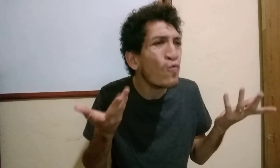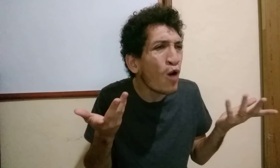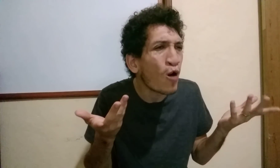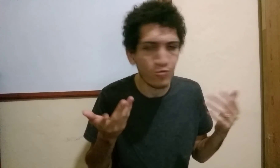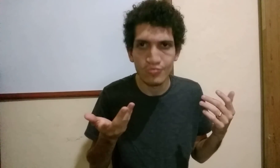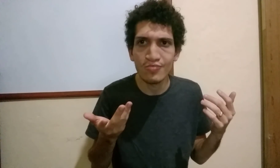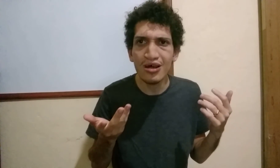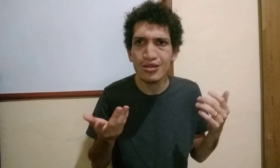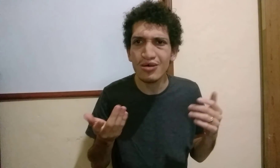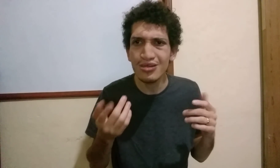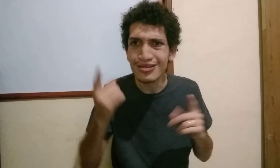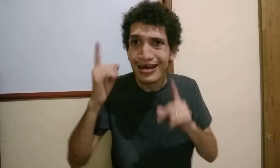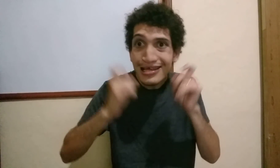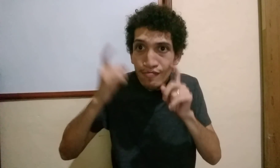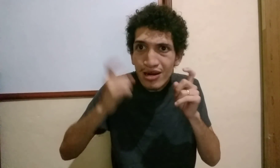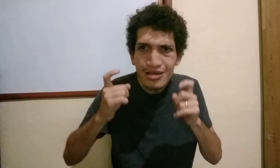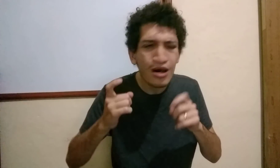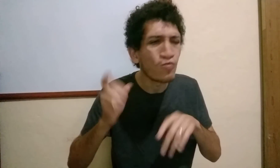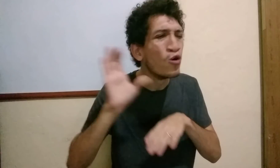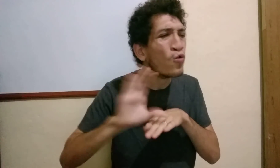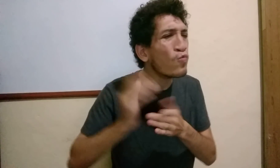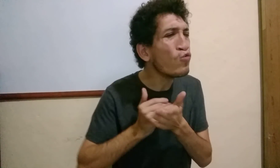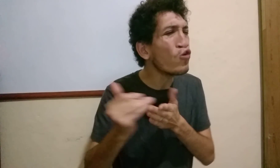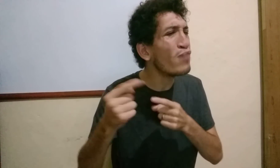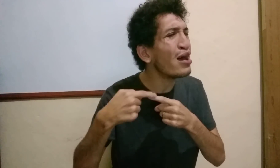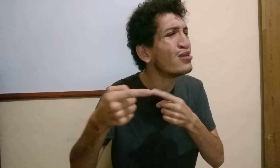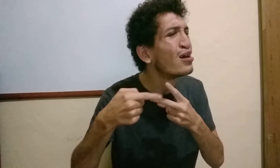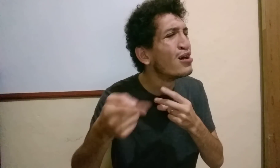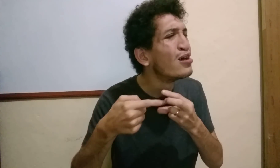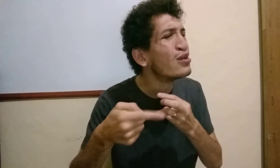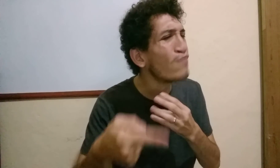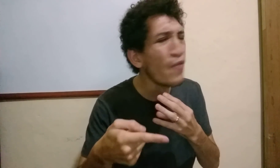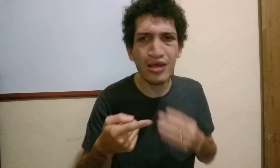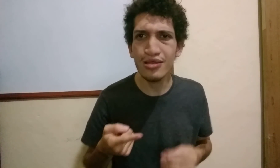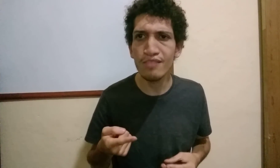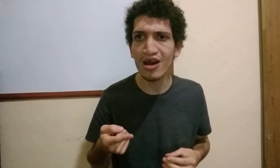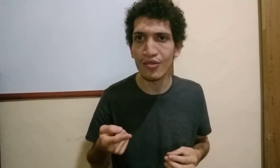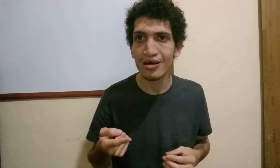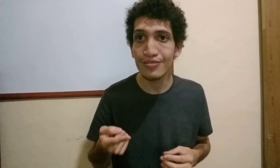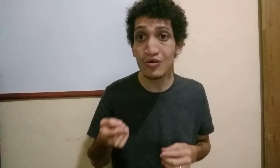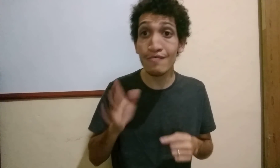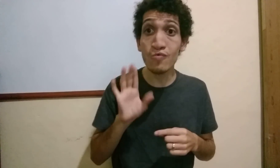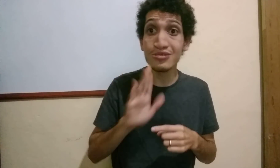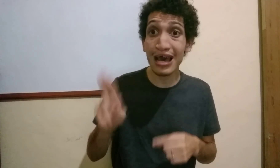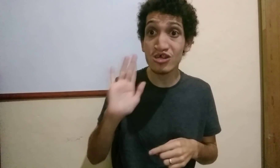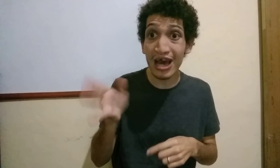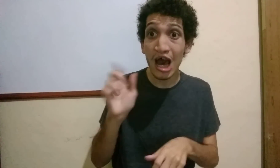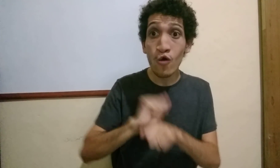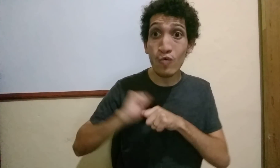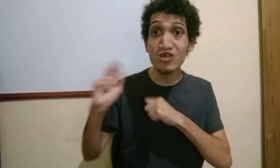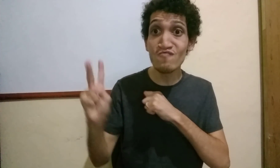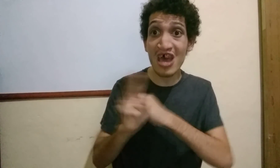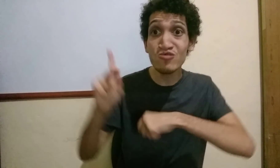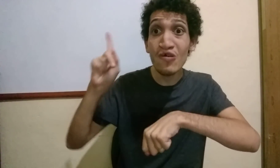Qual! Né! Então assim! Expressão! O curso começa! Qual é essa semana! Então você vai usar já o adverbe de